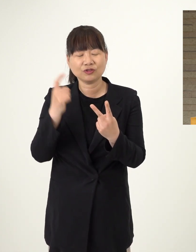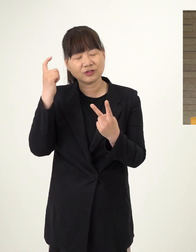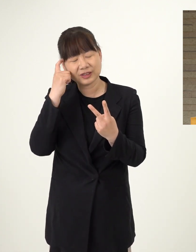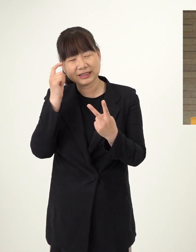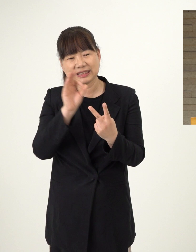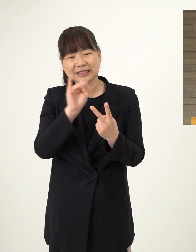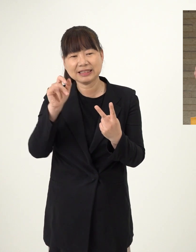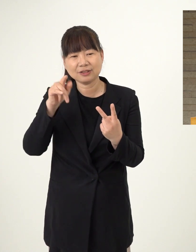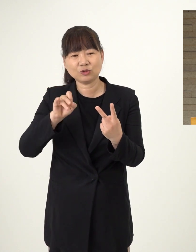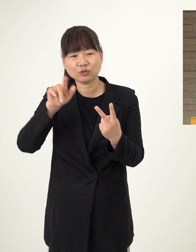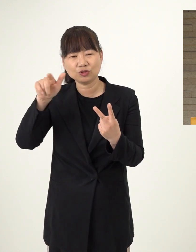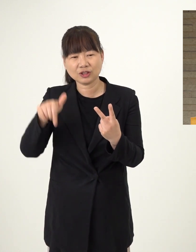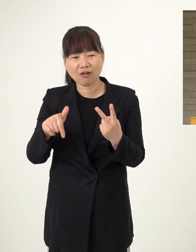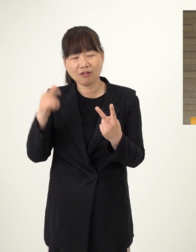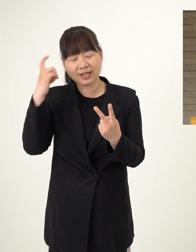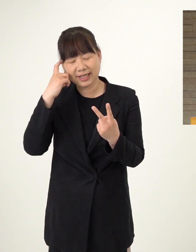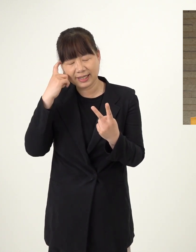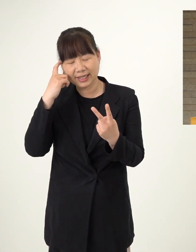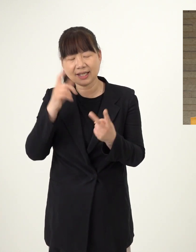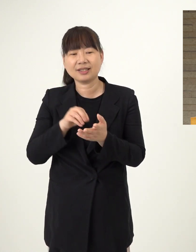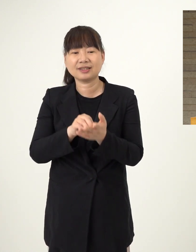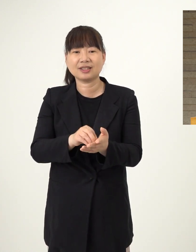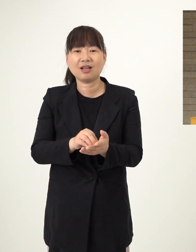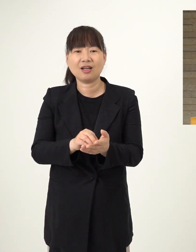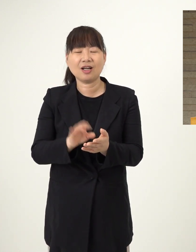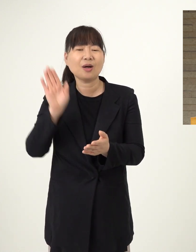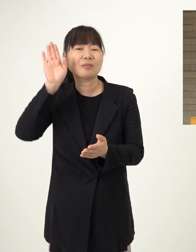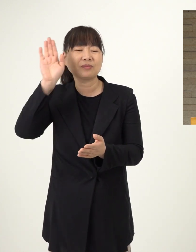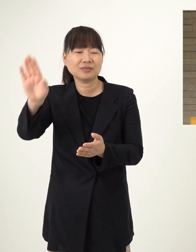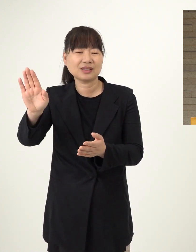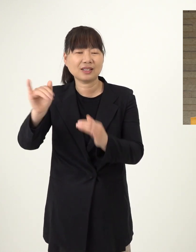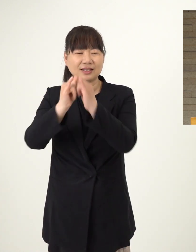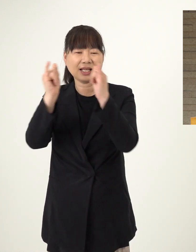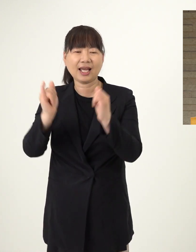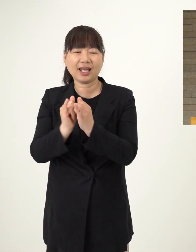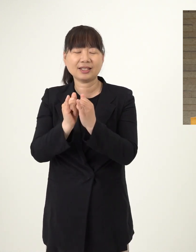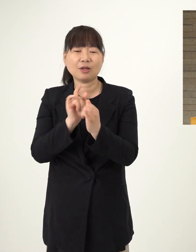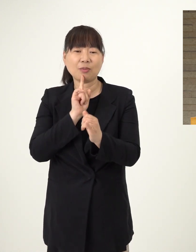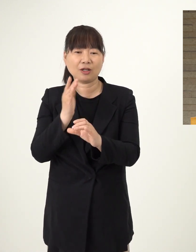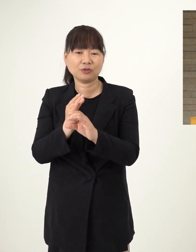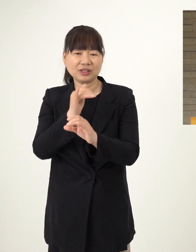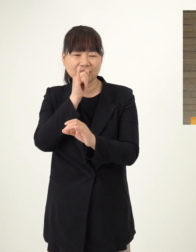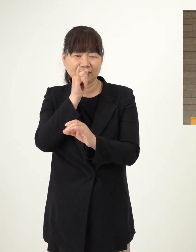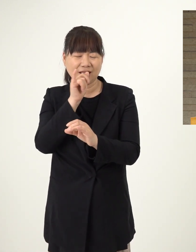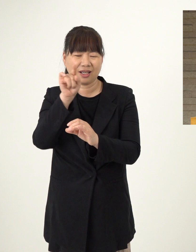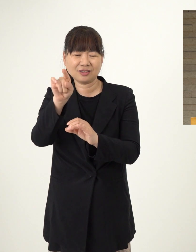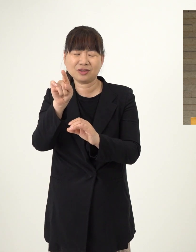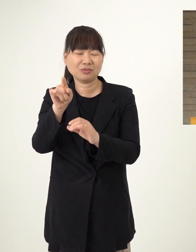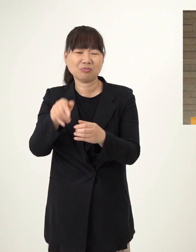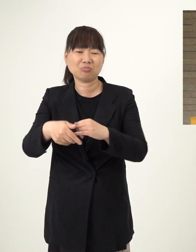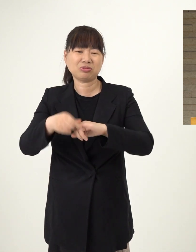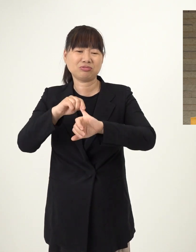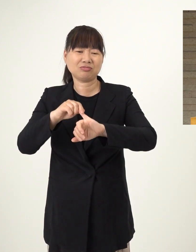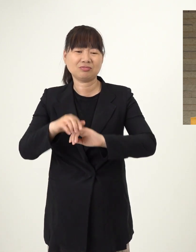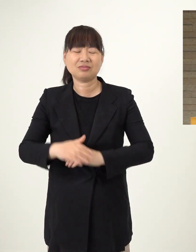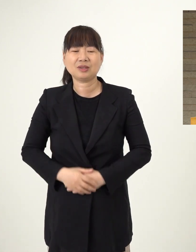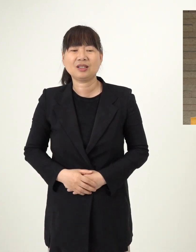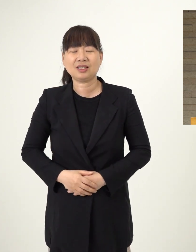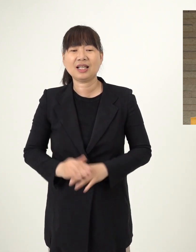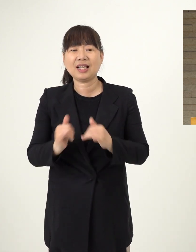사회가 미래에 대한 이야기인데 자체가 모순이에요. 그래서 인간은